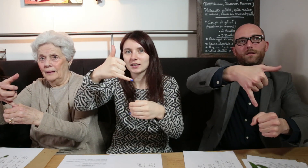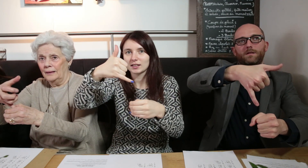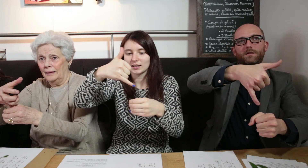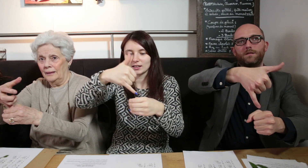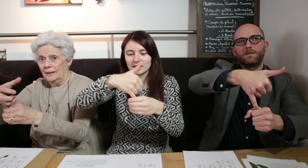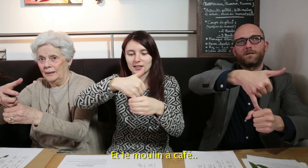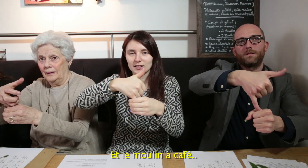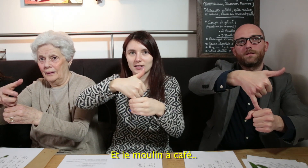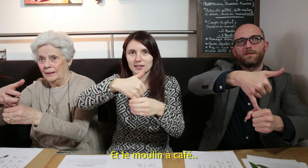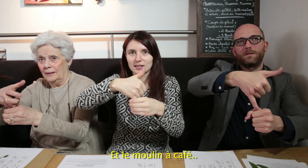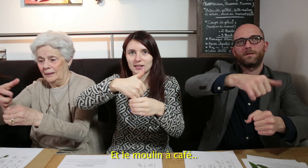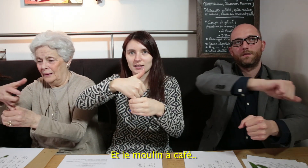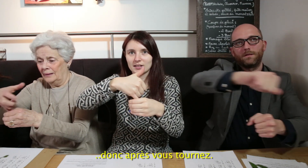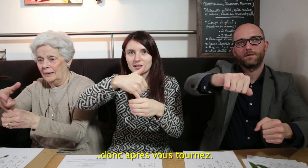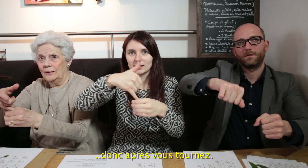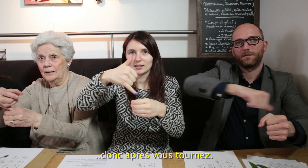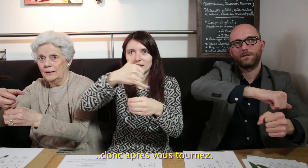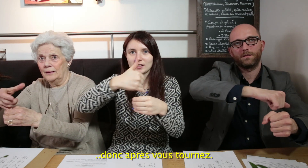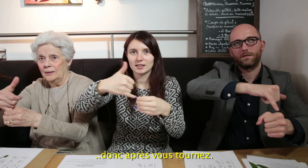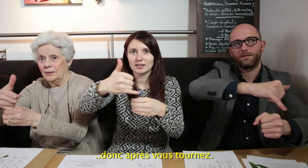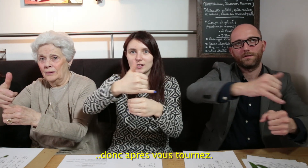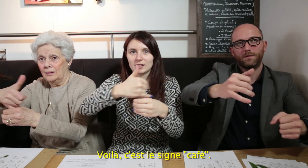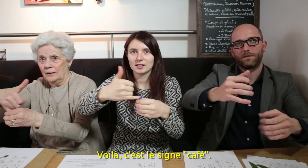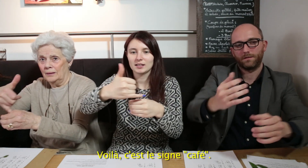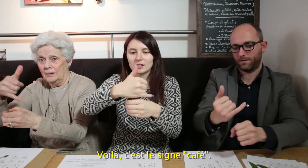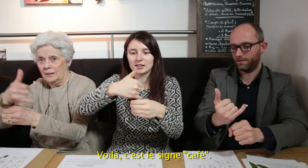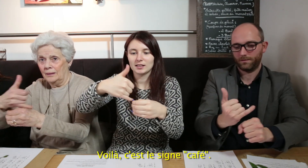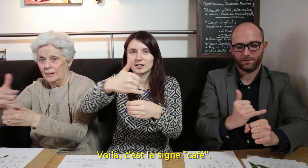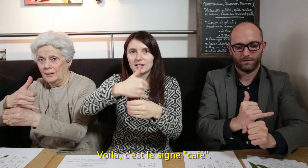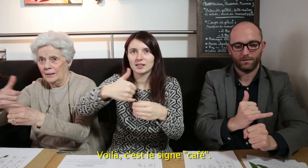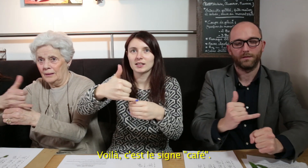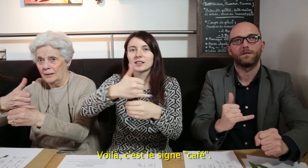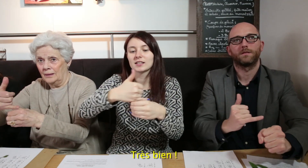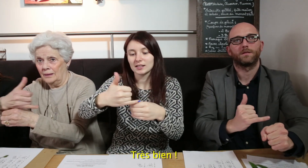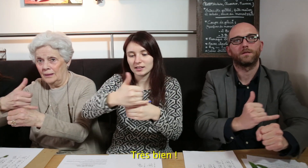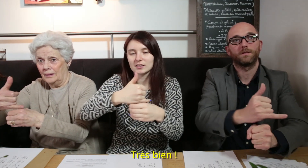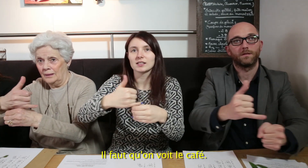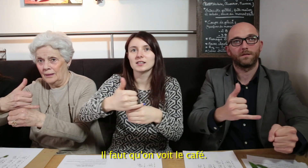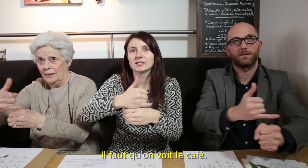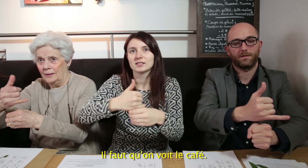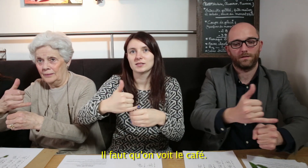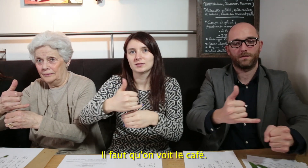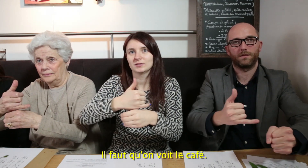Voilà et le moulin à café donc après vous tournez voilà donc là vous avez le signe café très bien faut qu'on voit le café